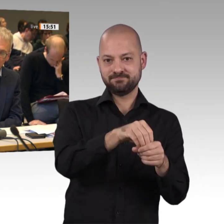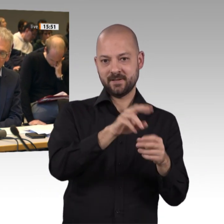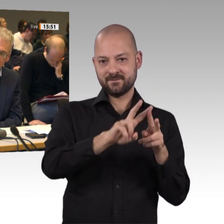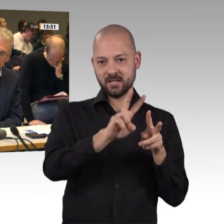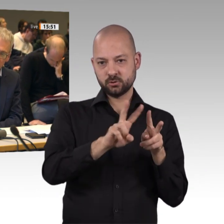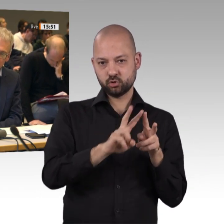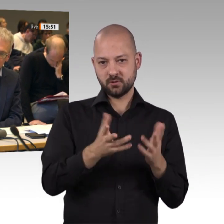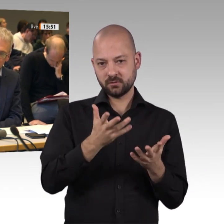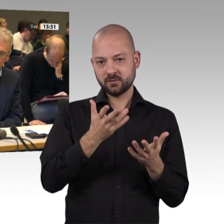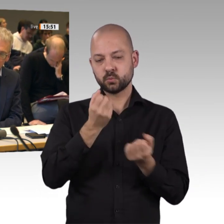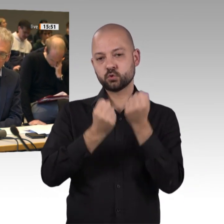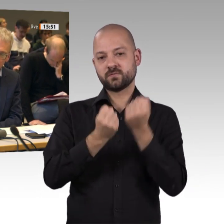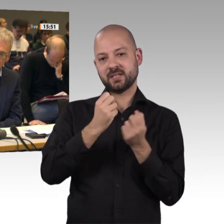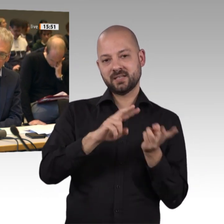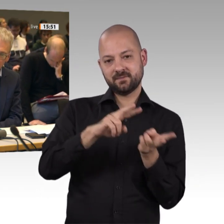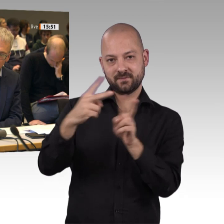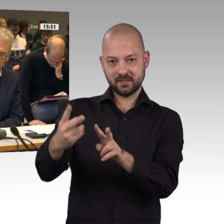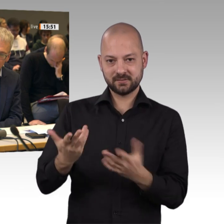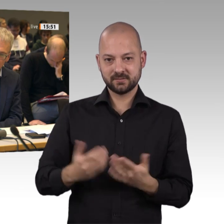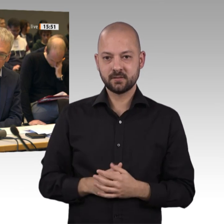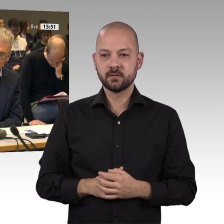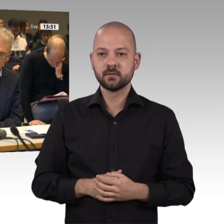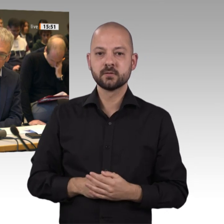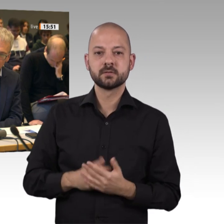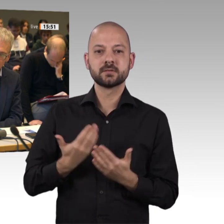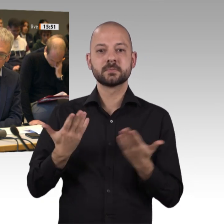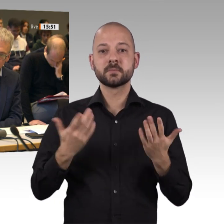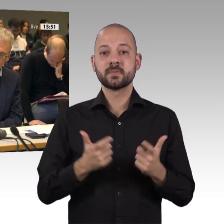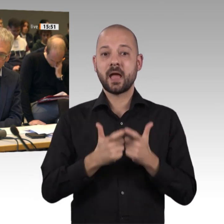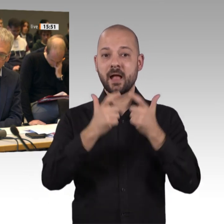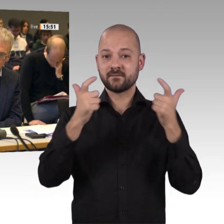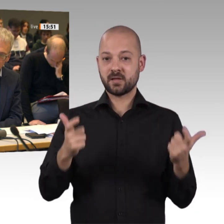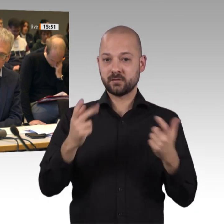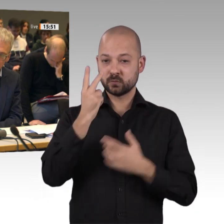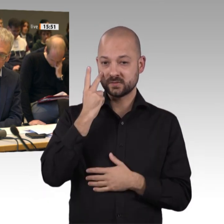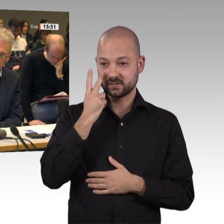ermöglichen. Zudem würde es auch dazu beitragen, das Wunsch- und Wahlrecht zu erweitern.